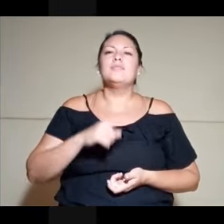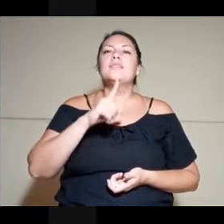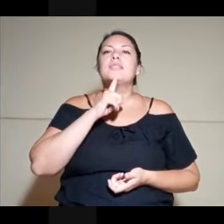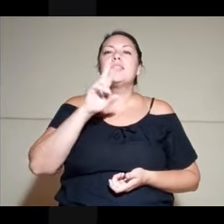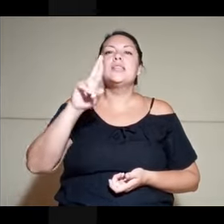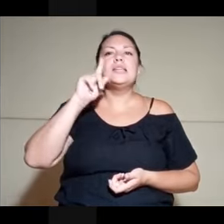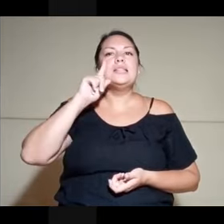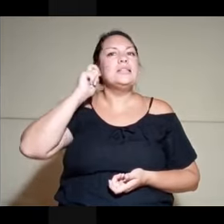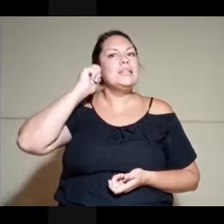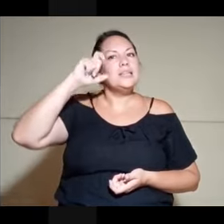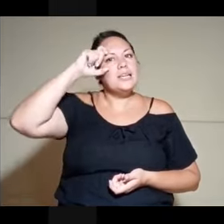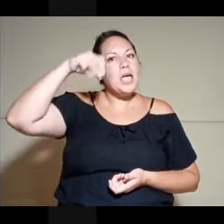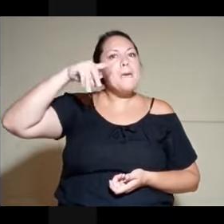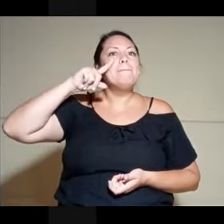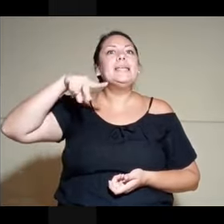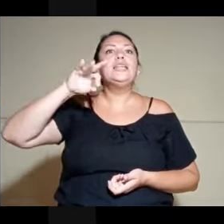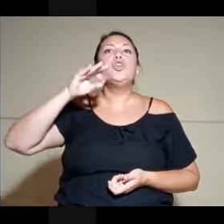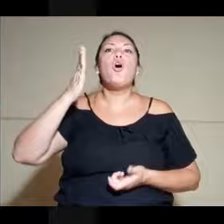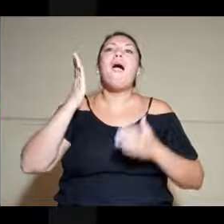las muecas.